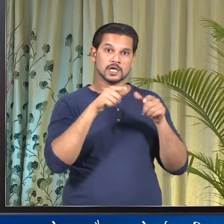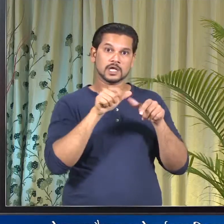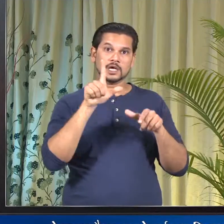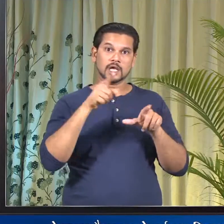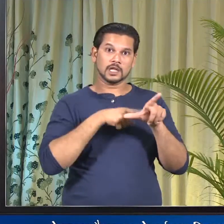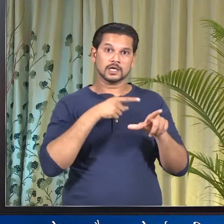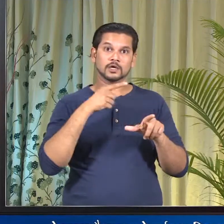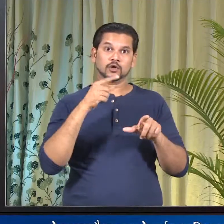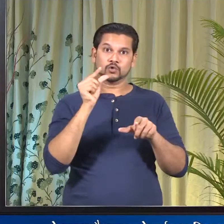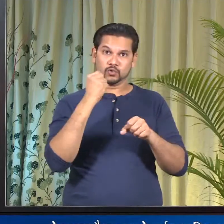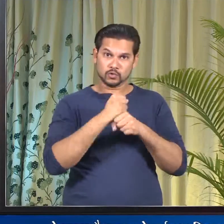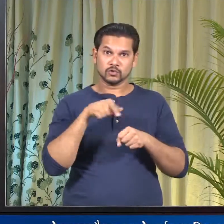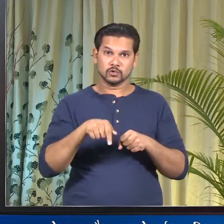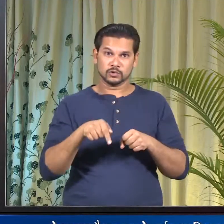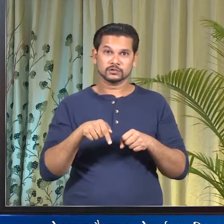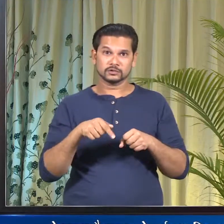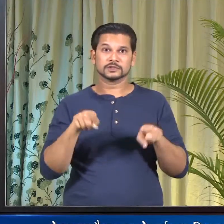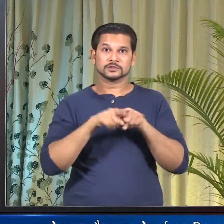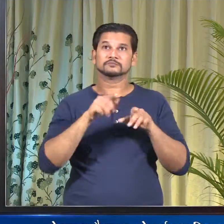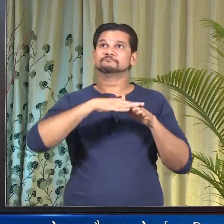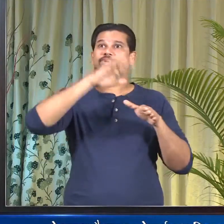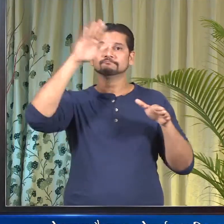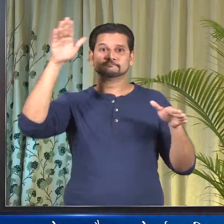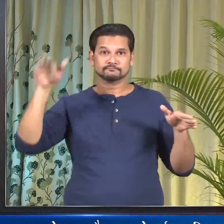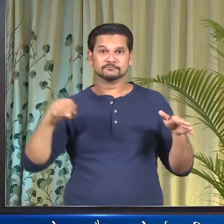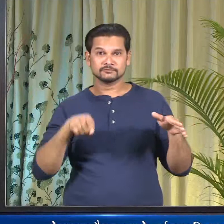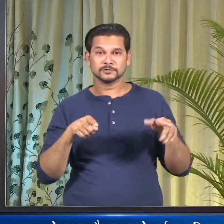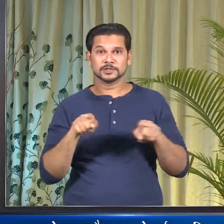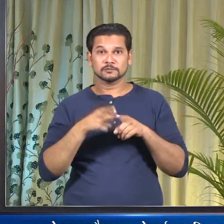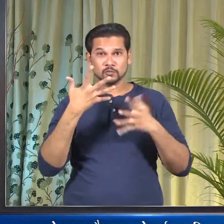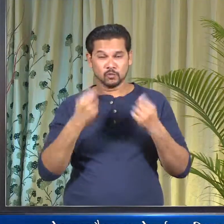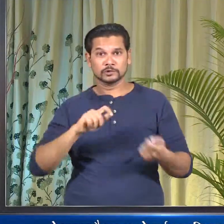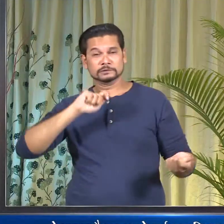विशाल परवत इसे परिवर्तन करना होता है,